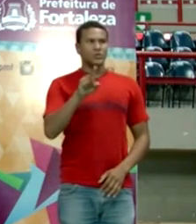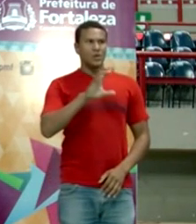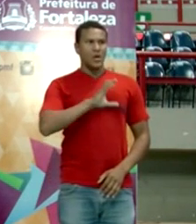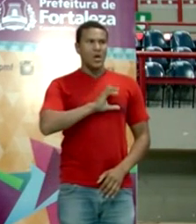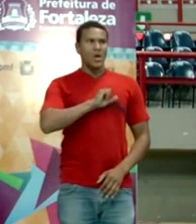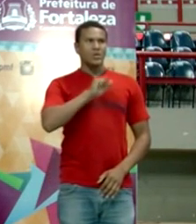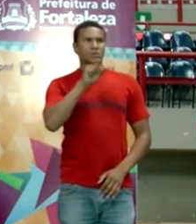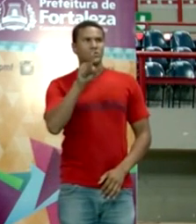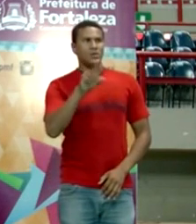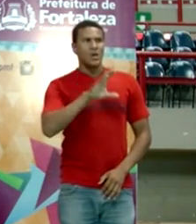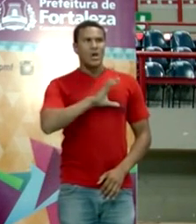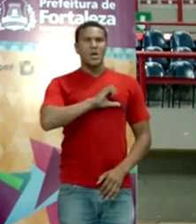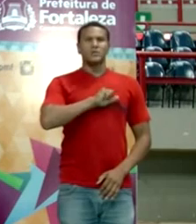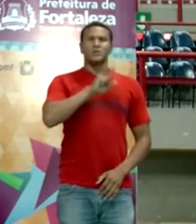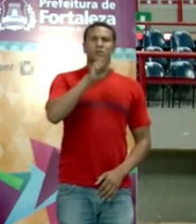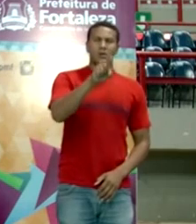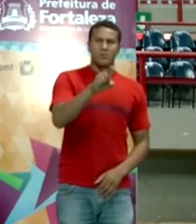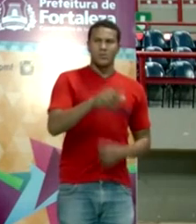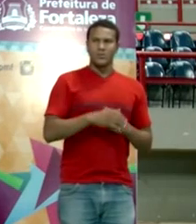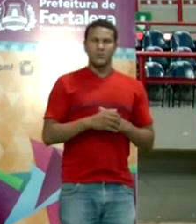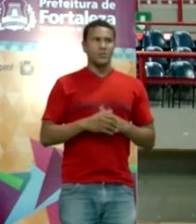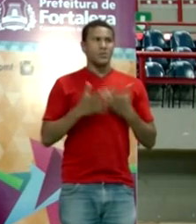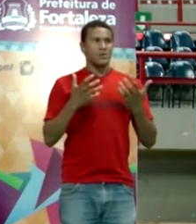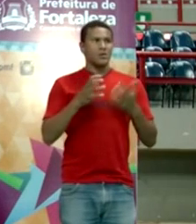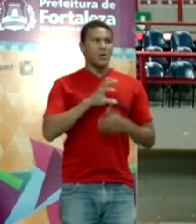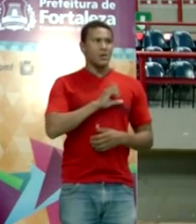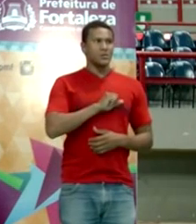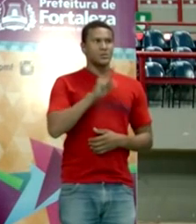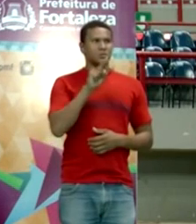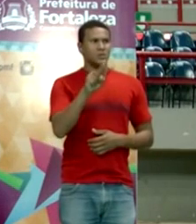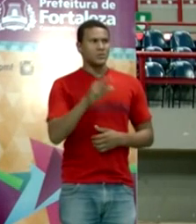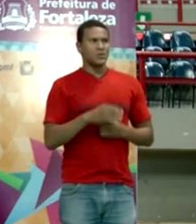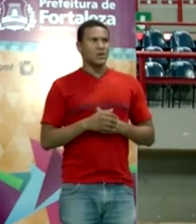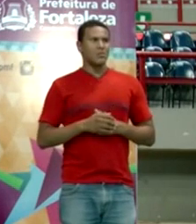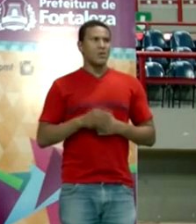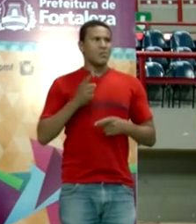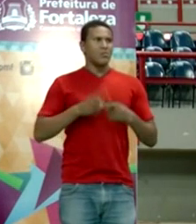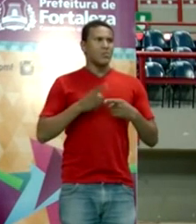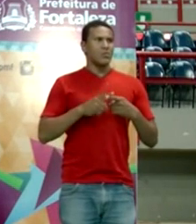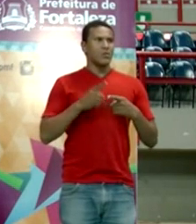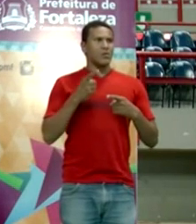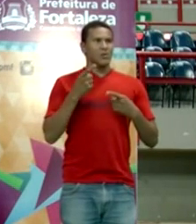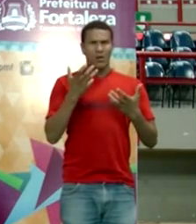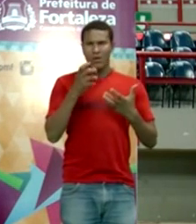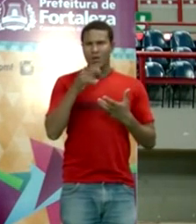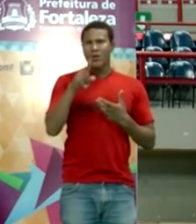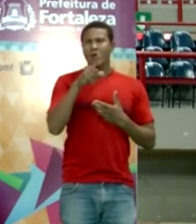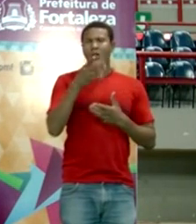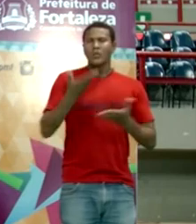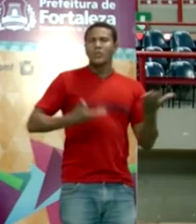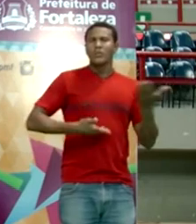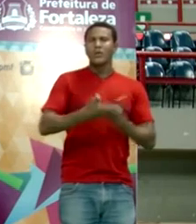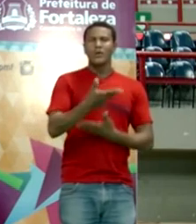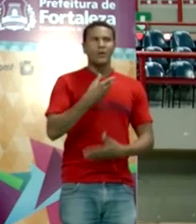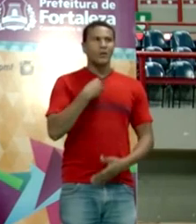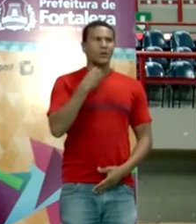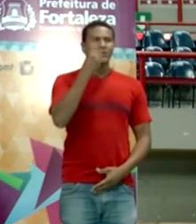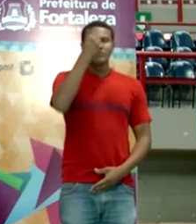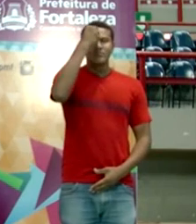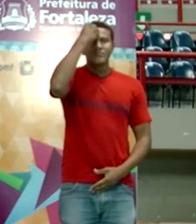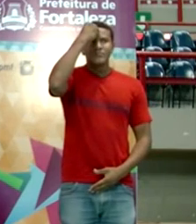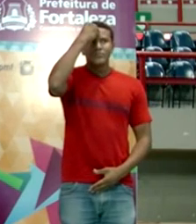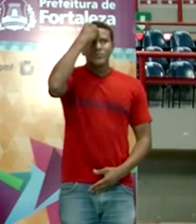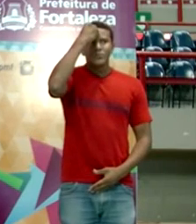Eu te amo. Quando você diz eu te amo a alguém, o que é que você espera receber em troca? Uma beijota no meio da